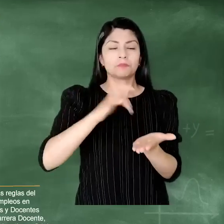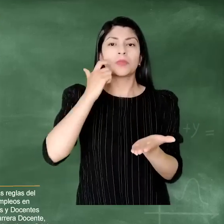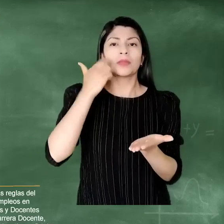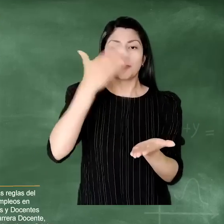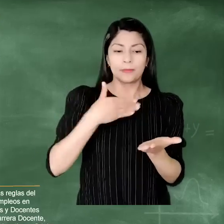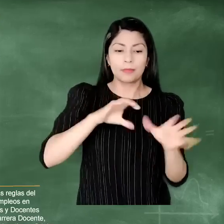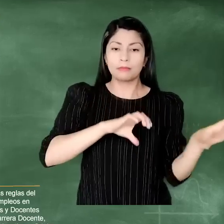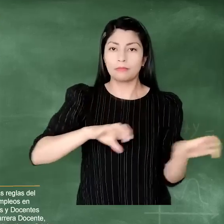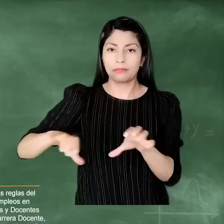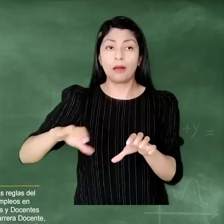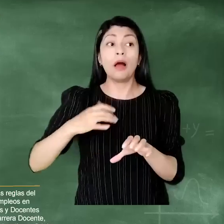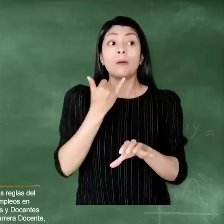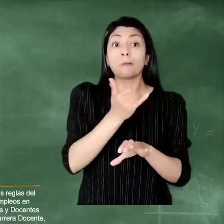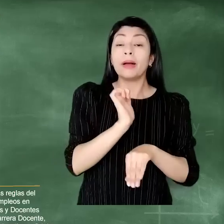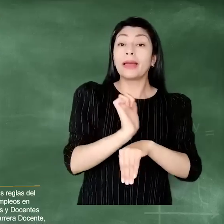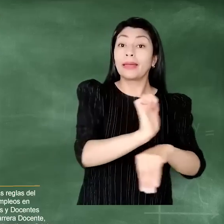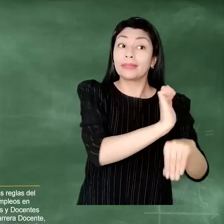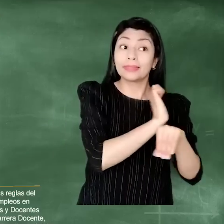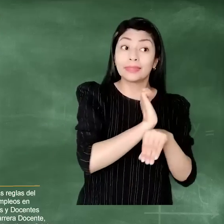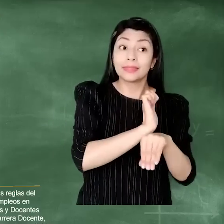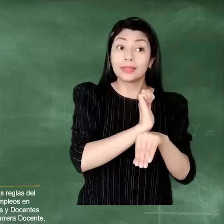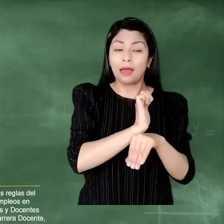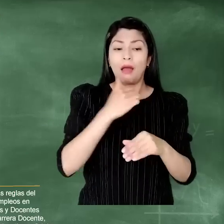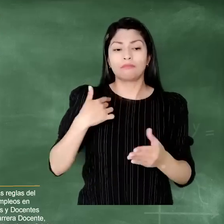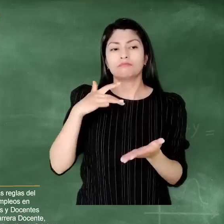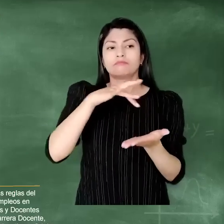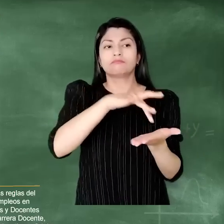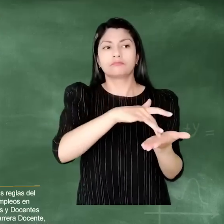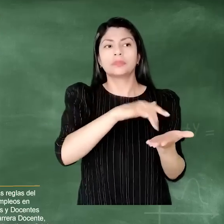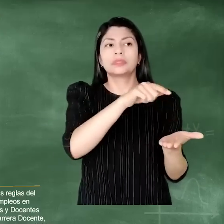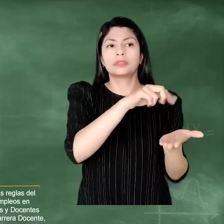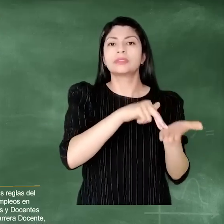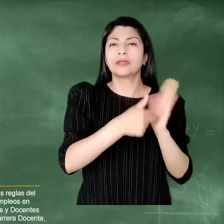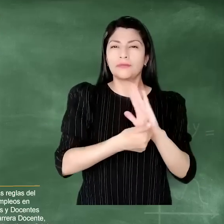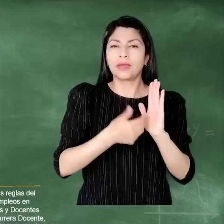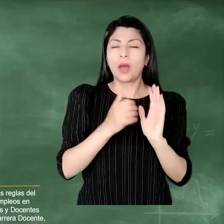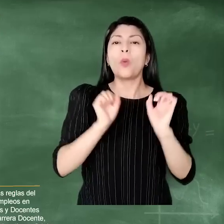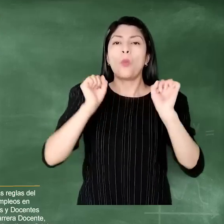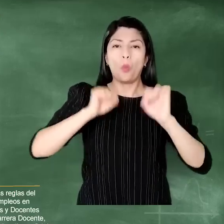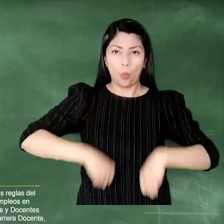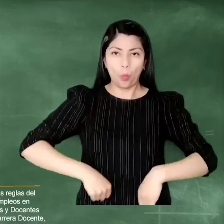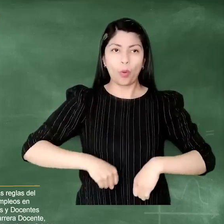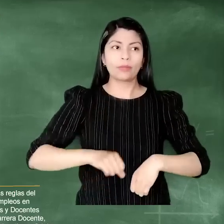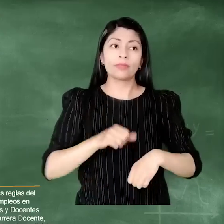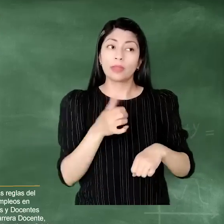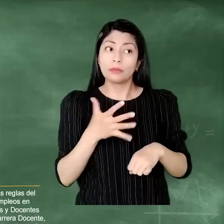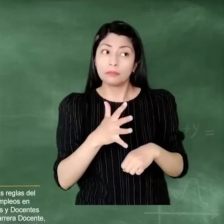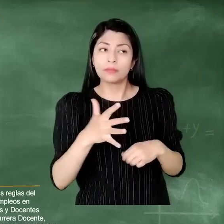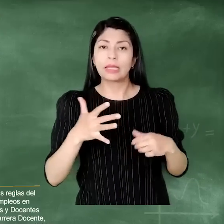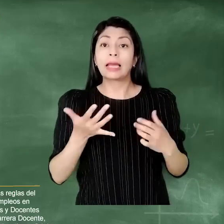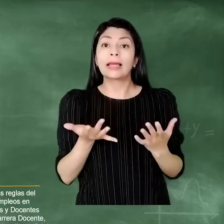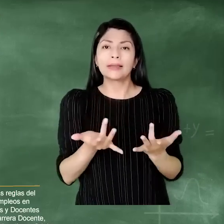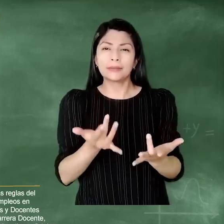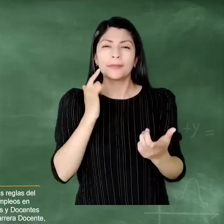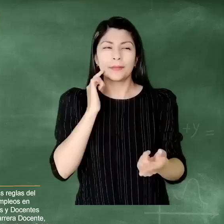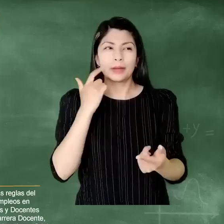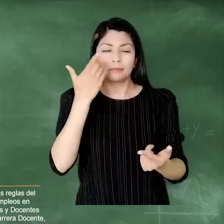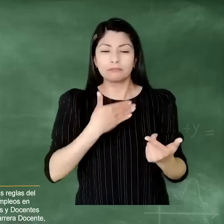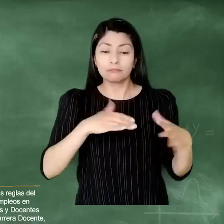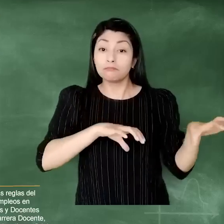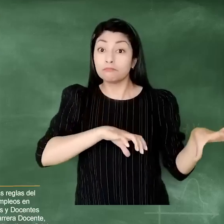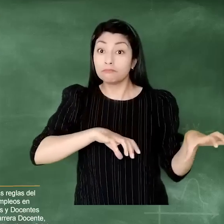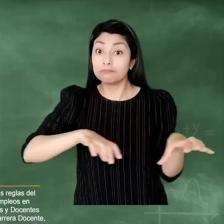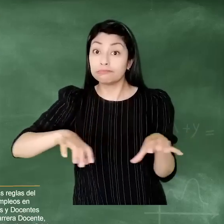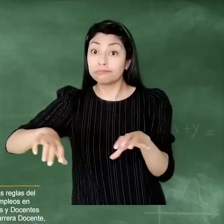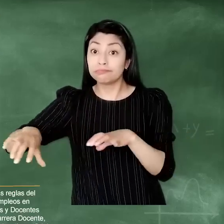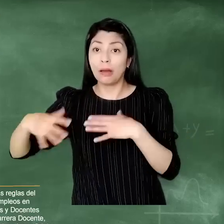periodo de prueba, tiene derecho a que la entidad donde ejerce su cargo de carrera declare la vacancia temporal de su empleo mientras